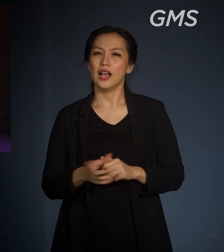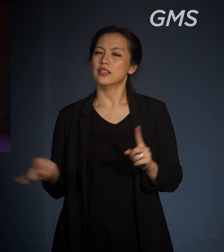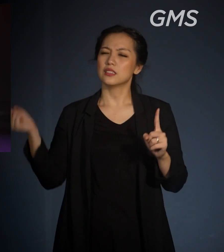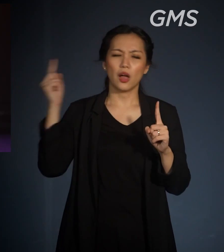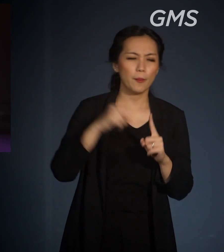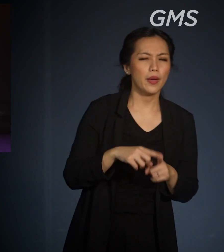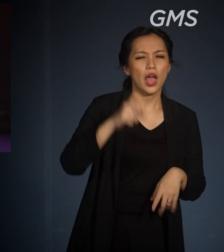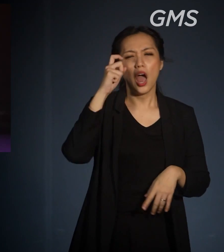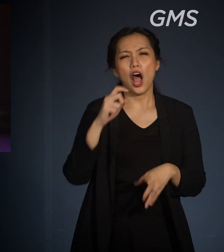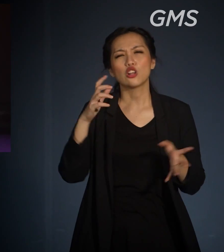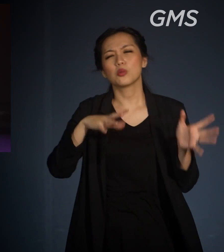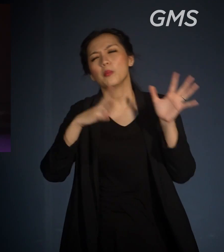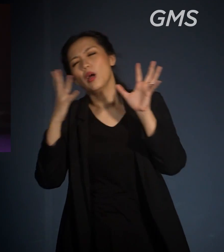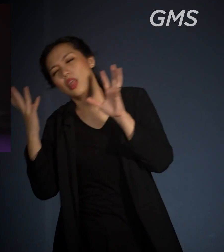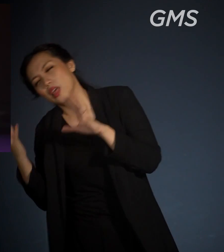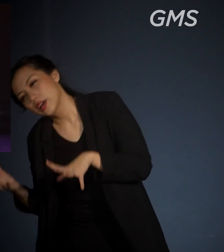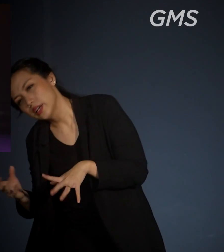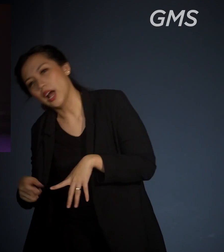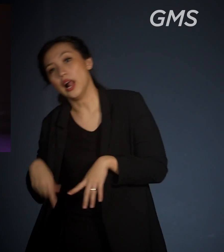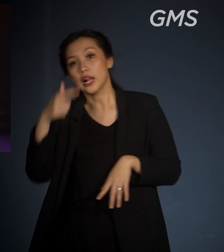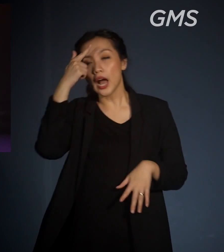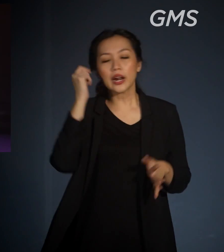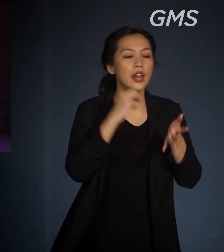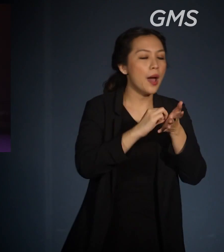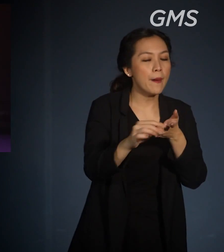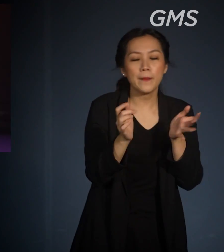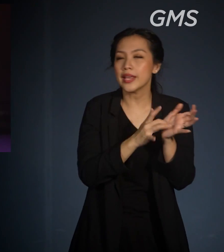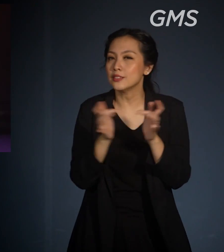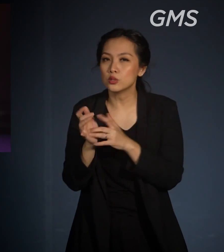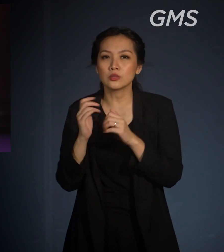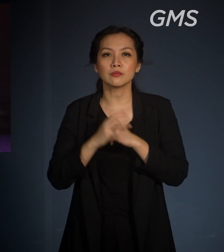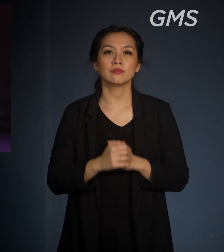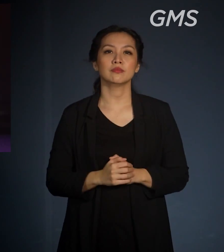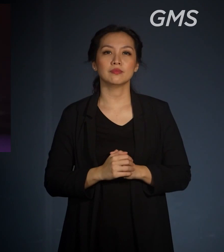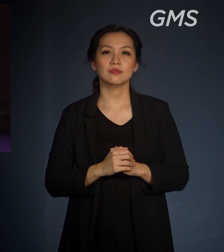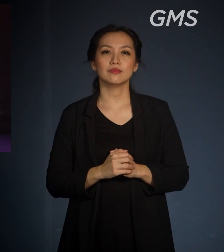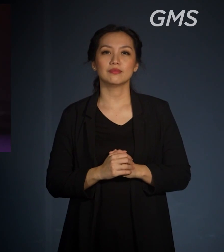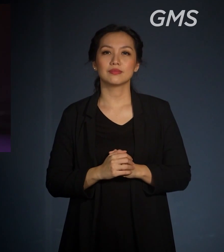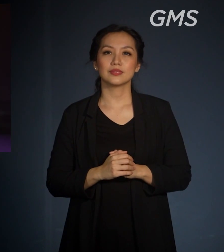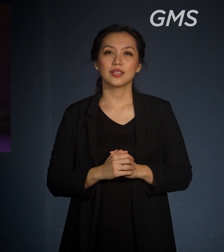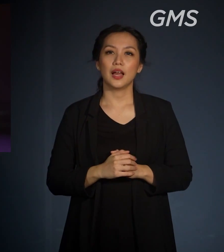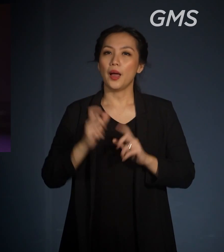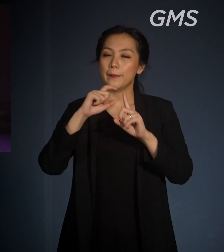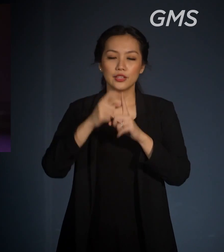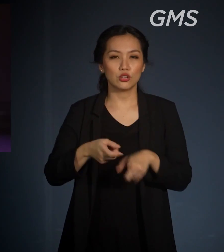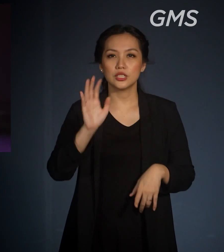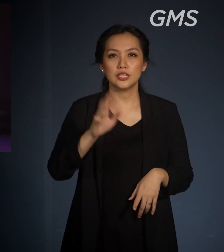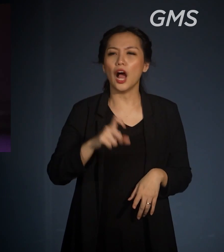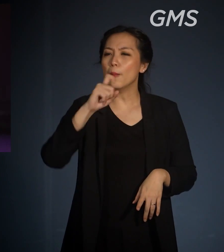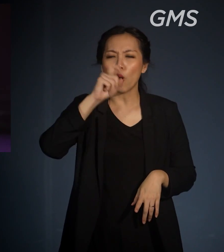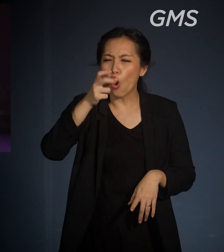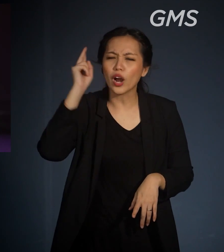menderita bagi Kristus. Petrus itu tidak menyangkali Yesus menjelang kematiannya. Bahkan